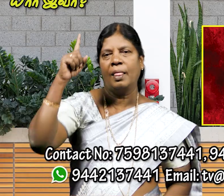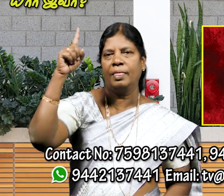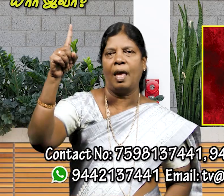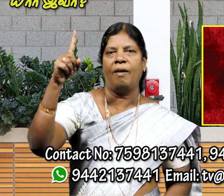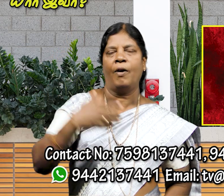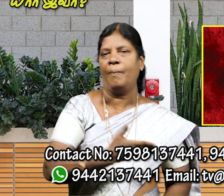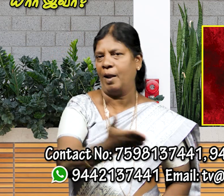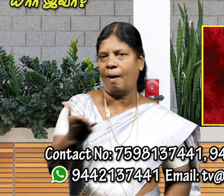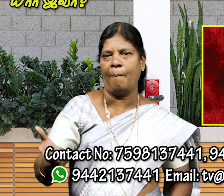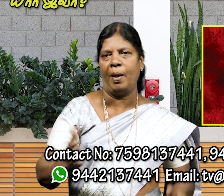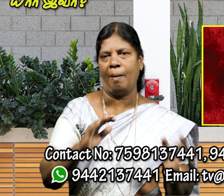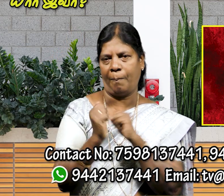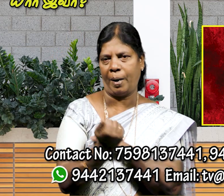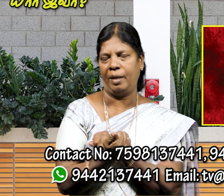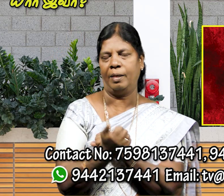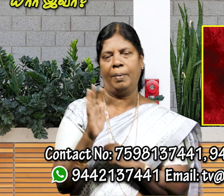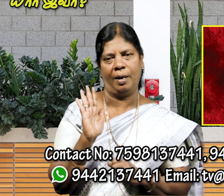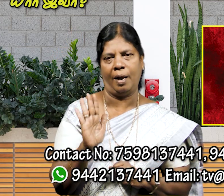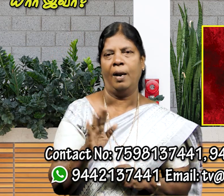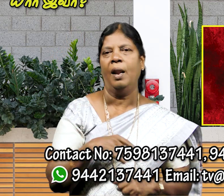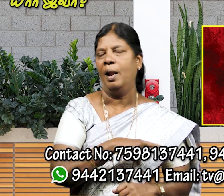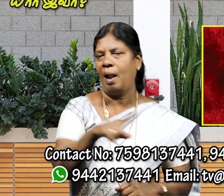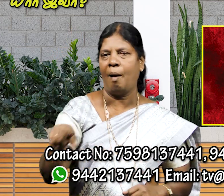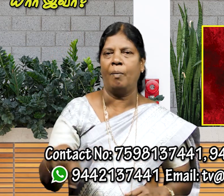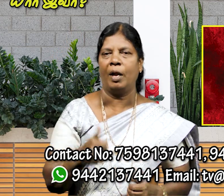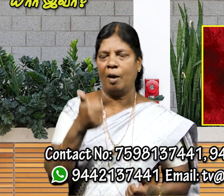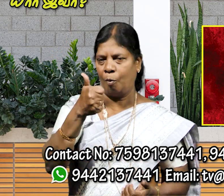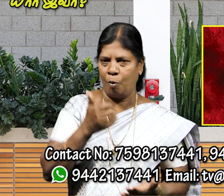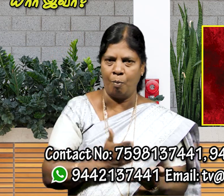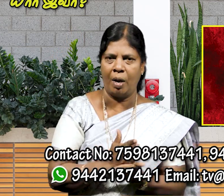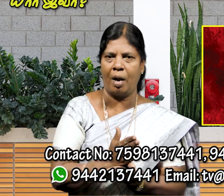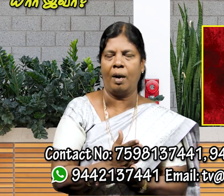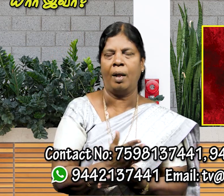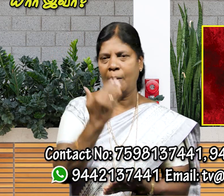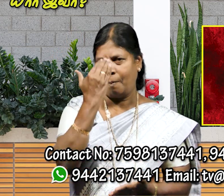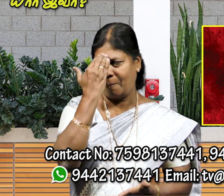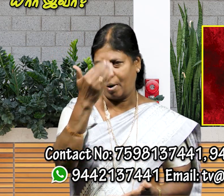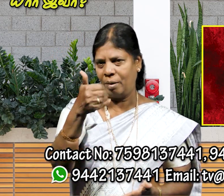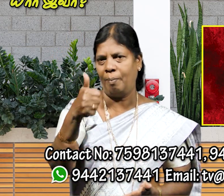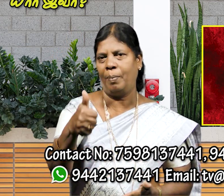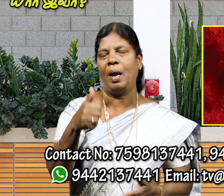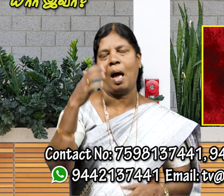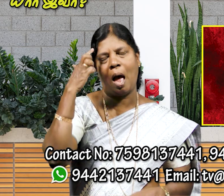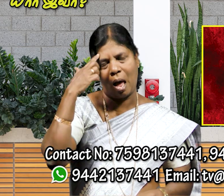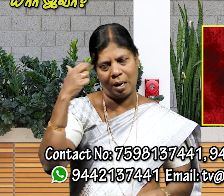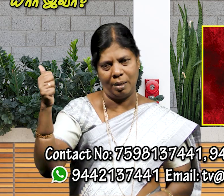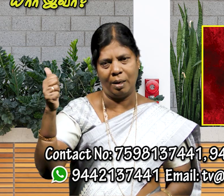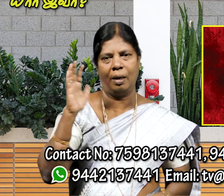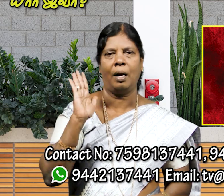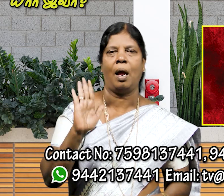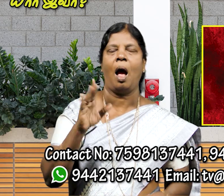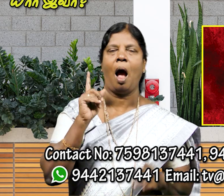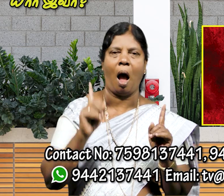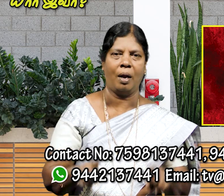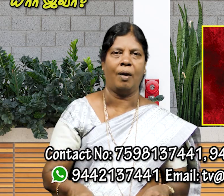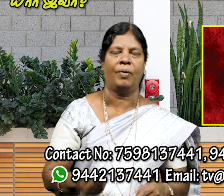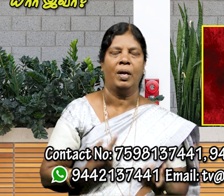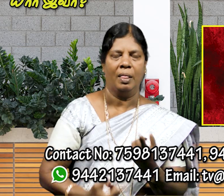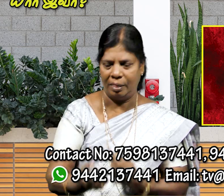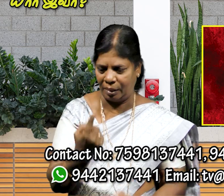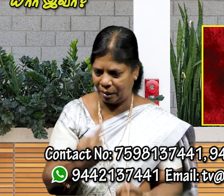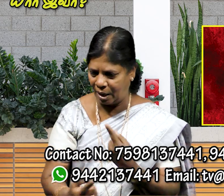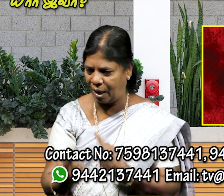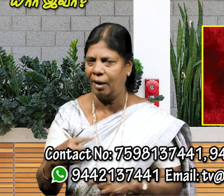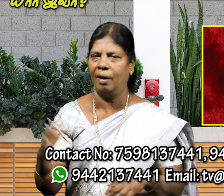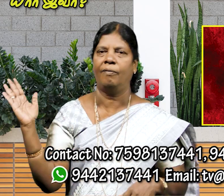வரைந்திருக்கிறார். தெய்வம் நம்மை படைத்தபடியால் நம்முடைய உண்மையான மதிப்பை அறிந்திருக்கிறார் என்றும், ஆகவே